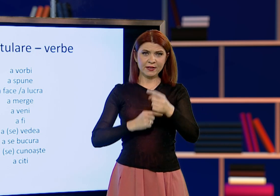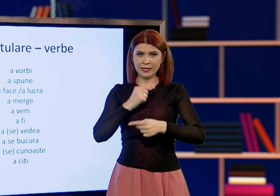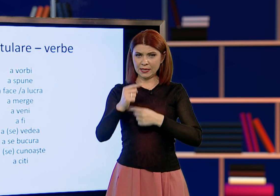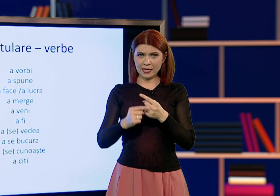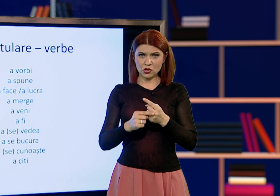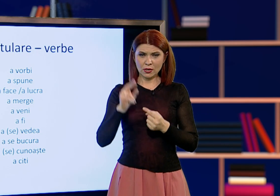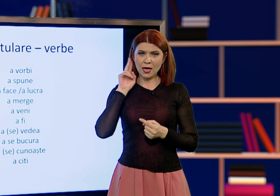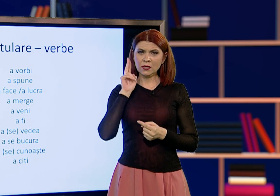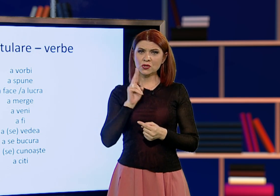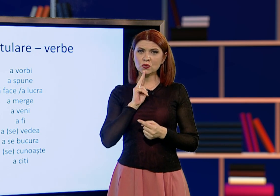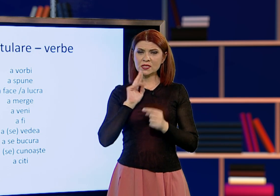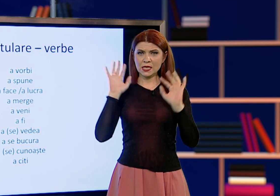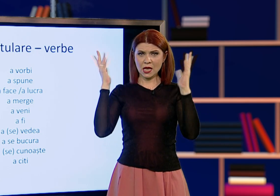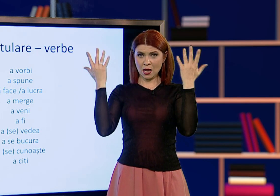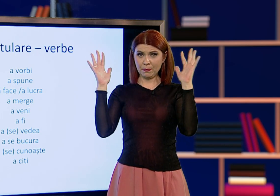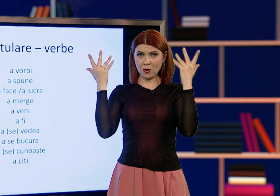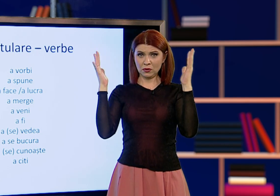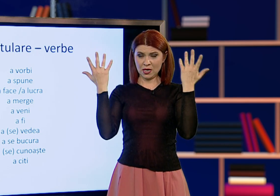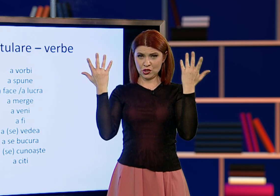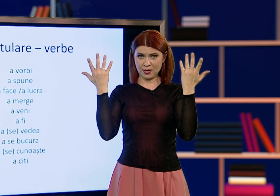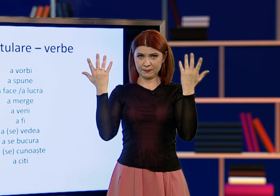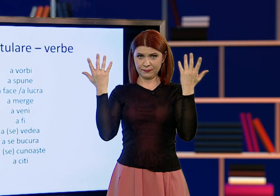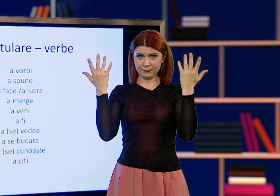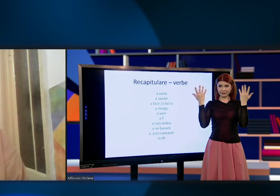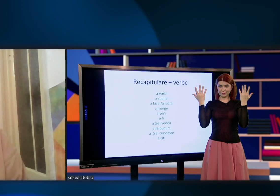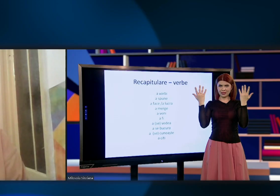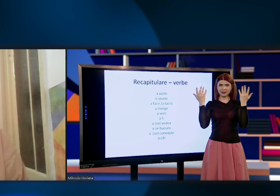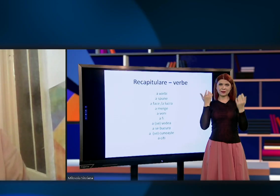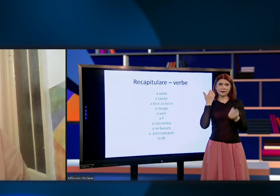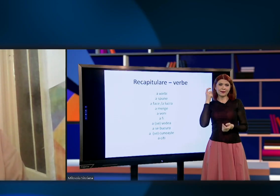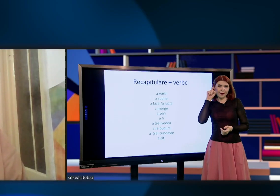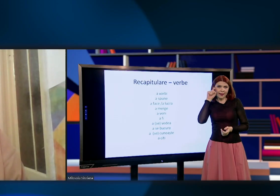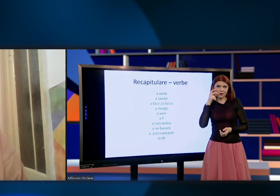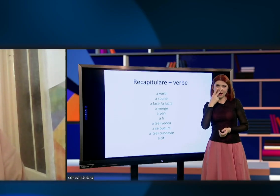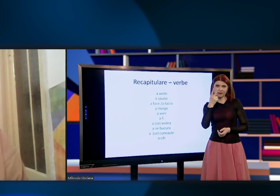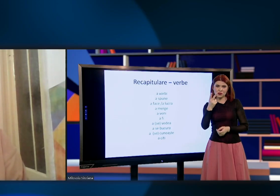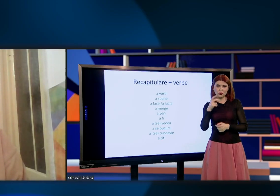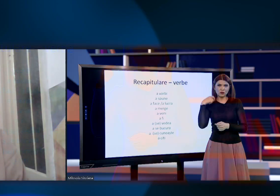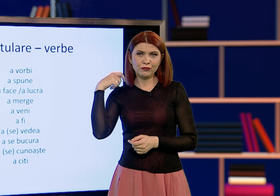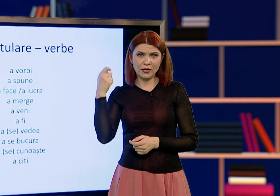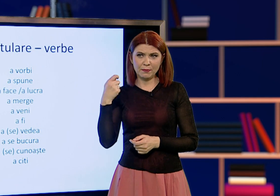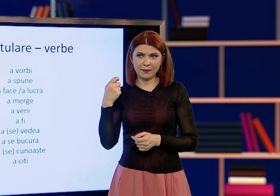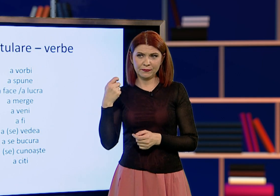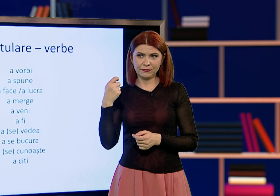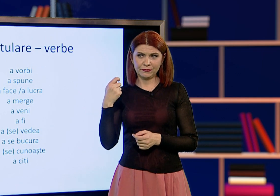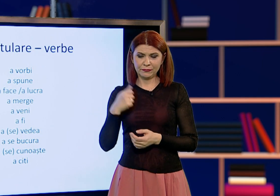nivel internațional surzii aplaudă așa Cred că ai văzut în filme